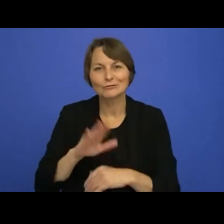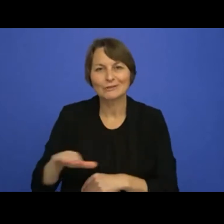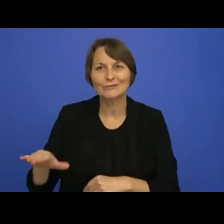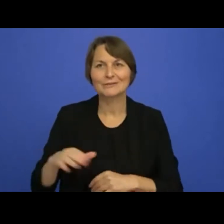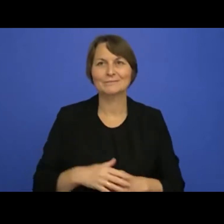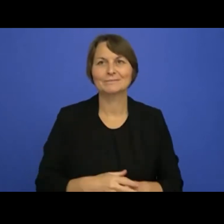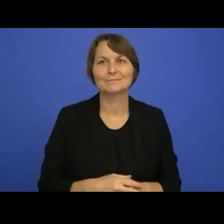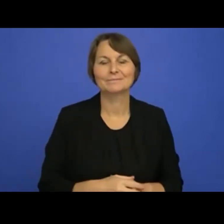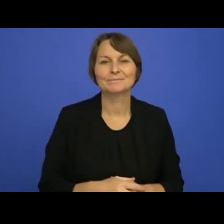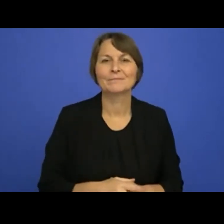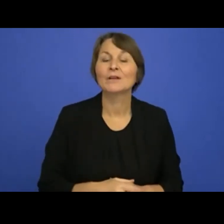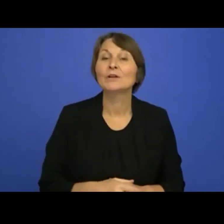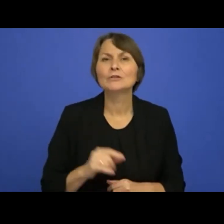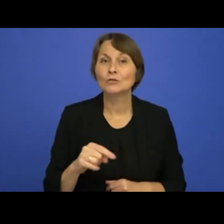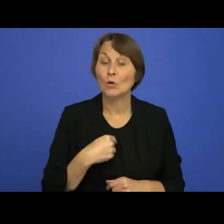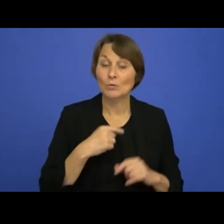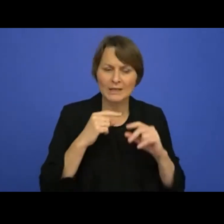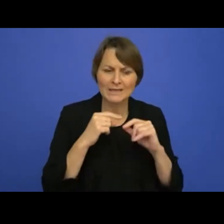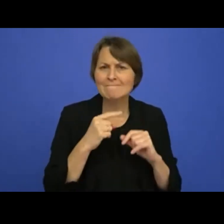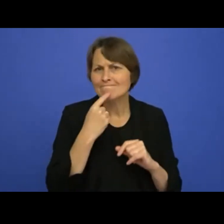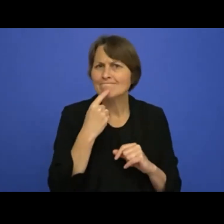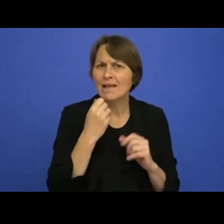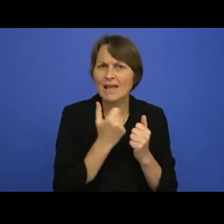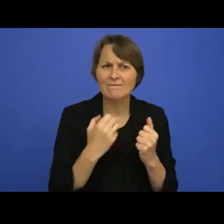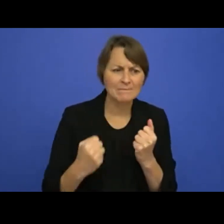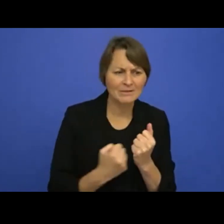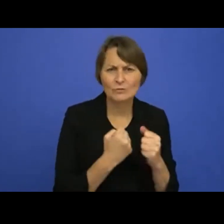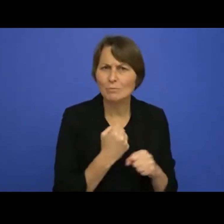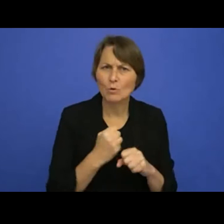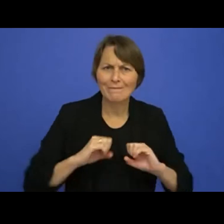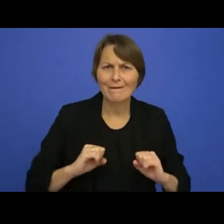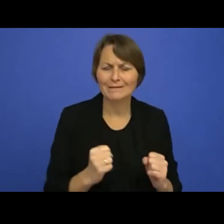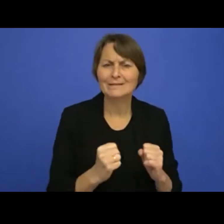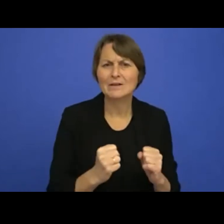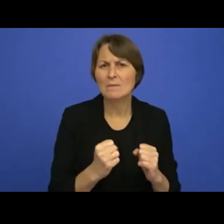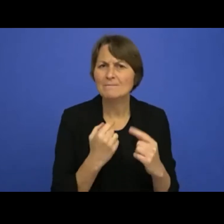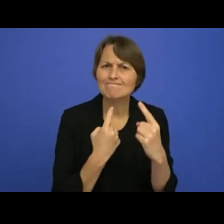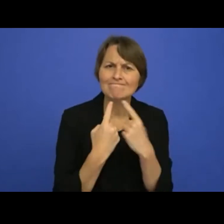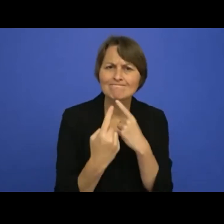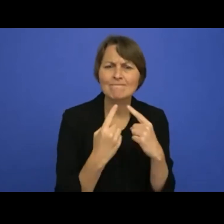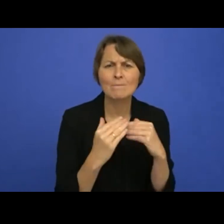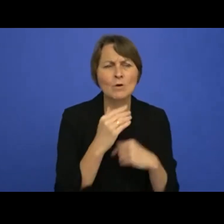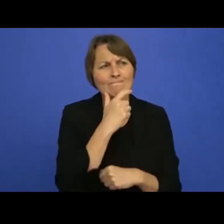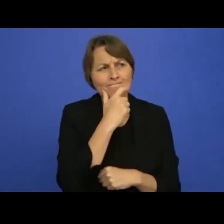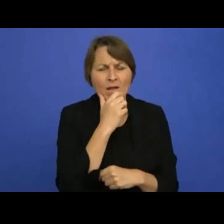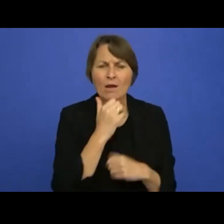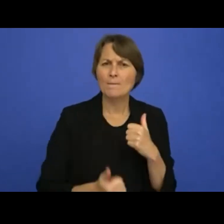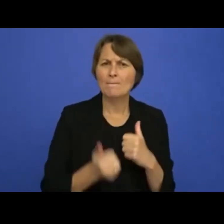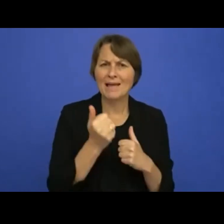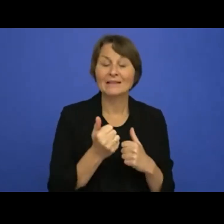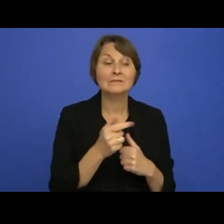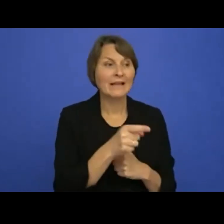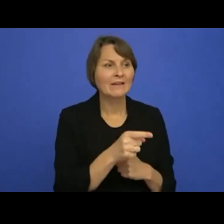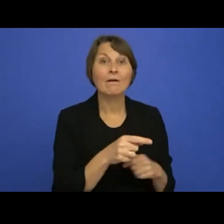des chaires de l'UNESCO de recherche internationale, justement, offre ces possibilités, pouvoir parler